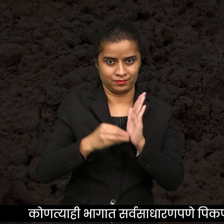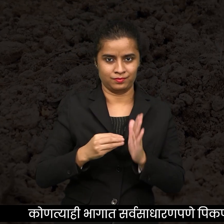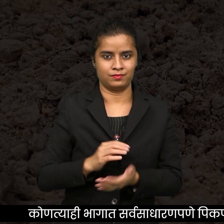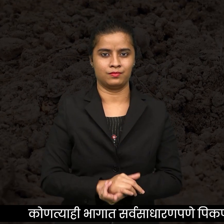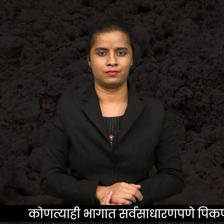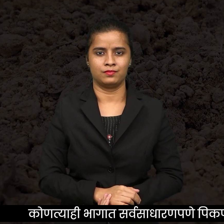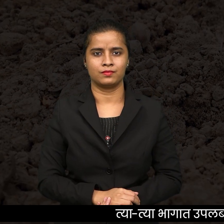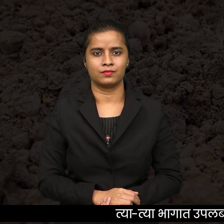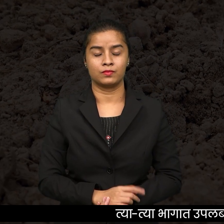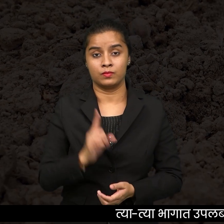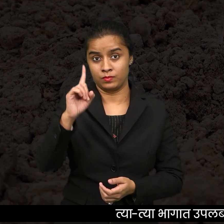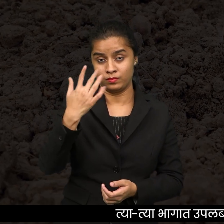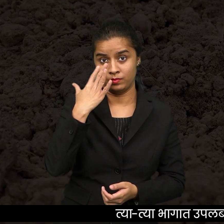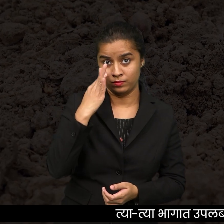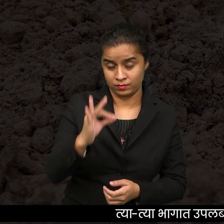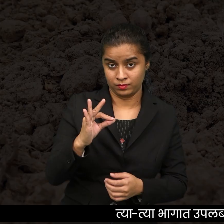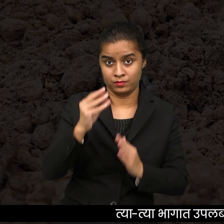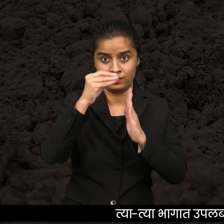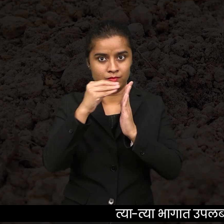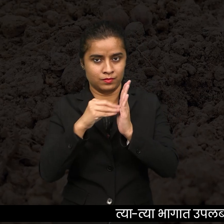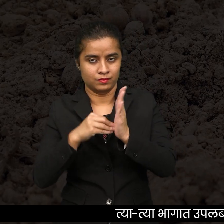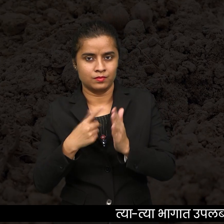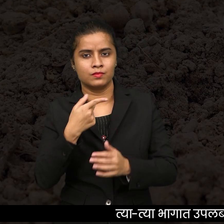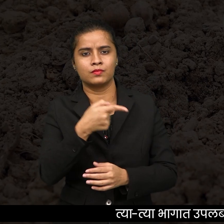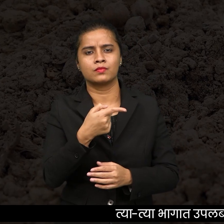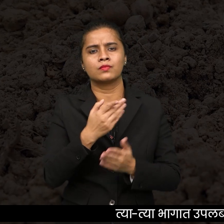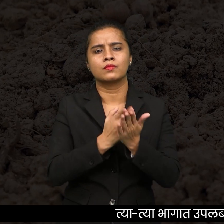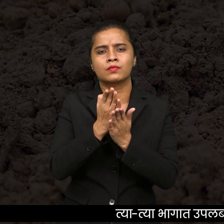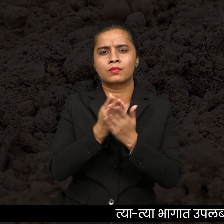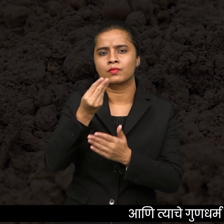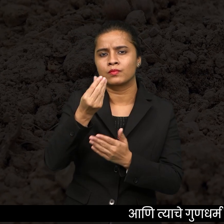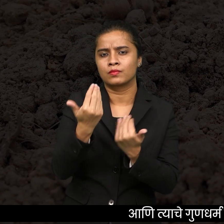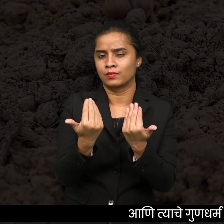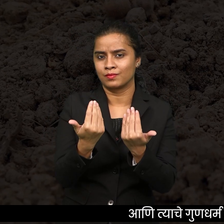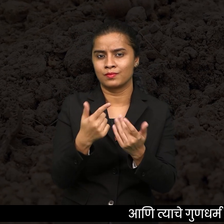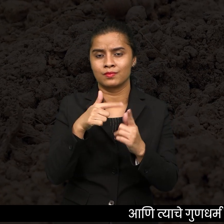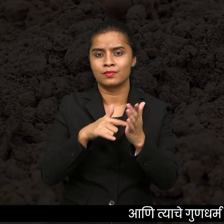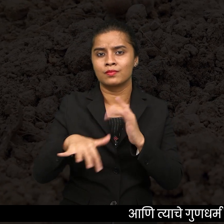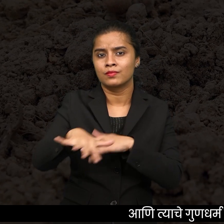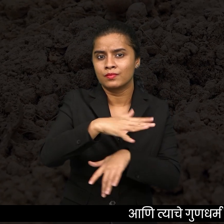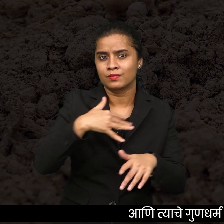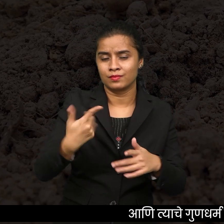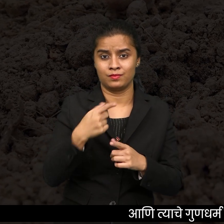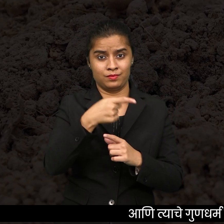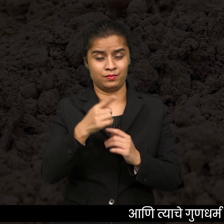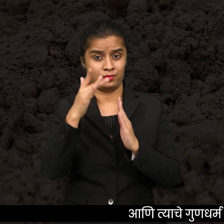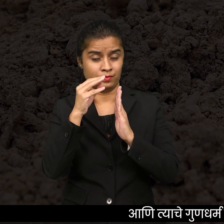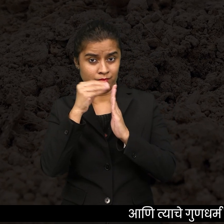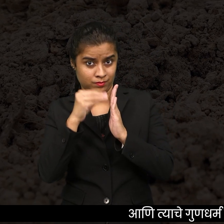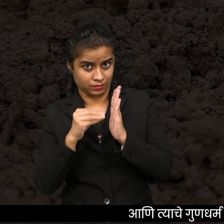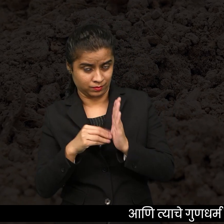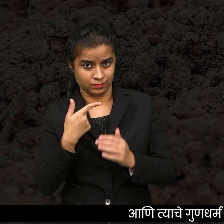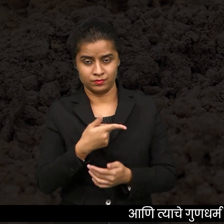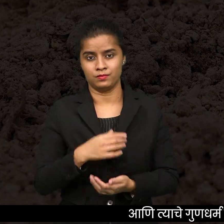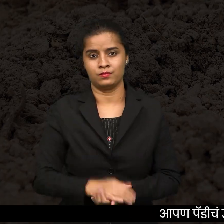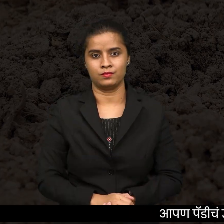असतात. त्या भागात उपलब्ध असलेल्या मातीचा प्रकार आणि त्याचे गुणधर्म हा एक प्रमुख घटक